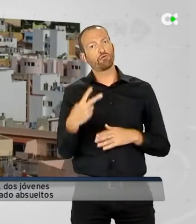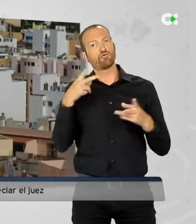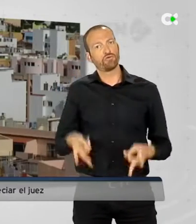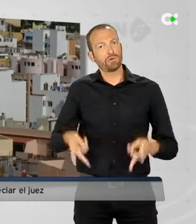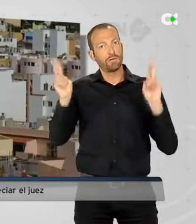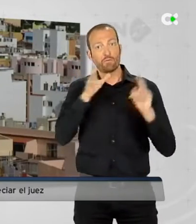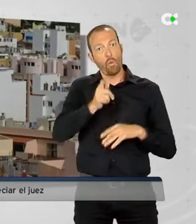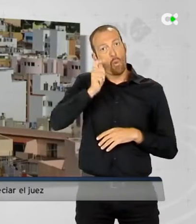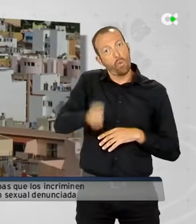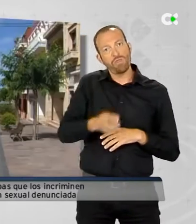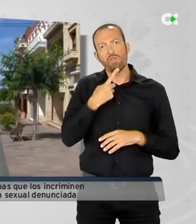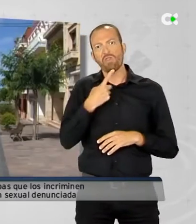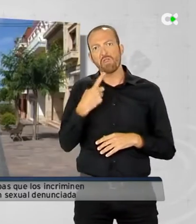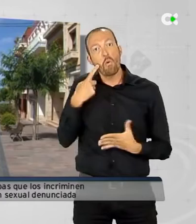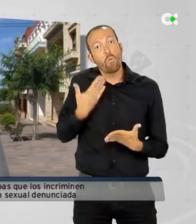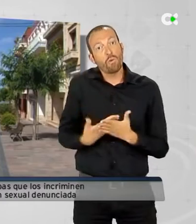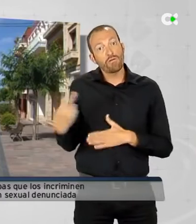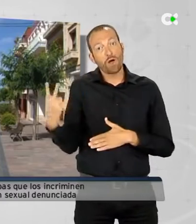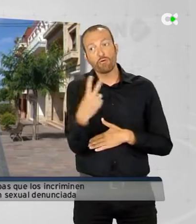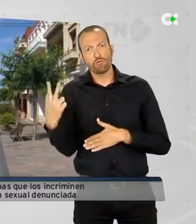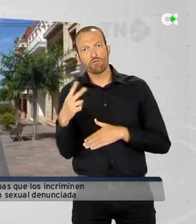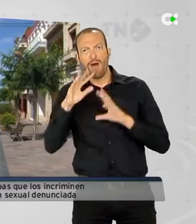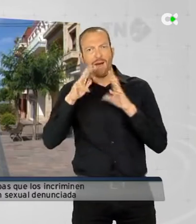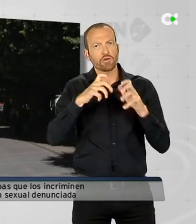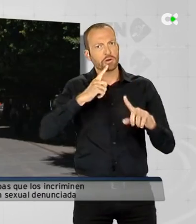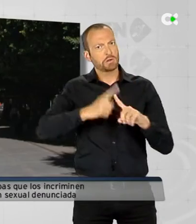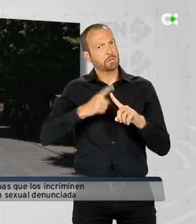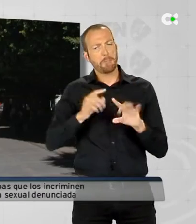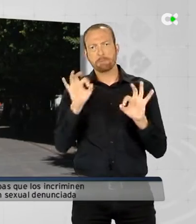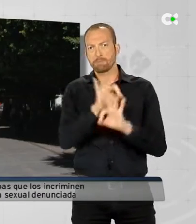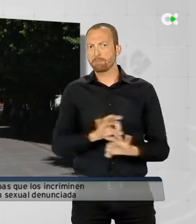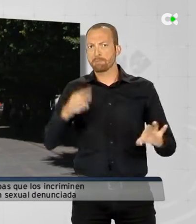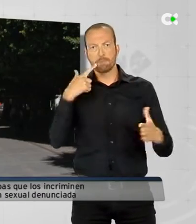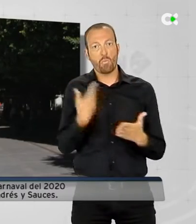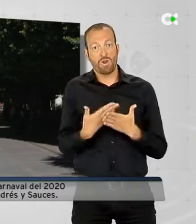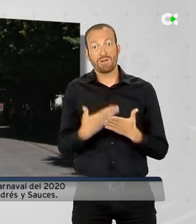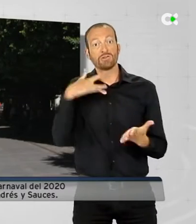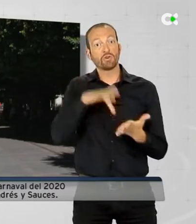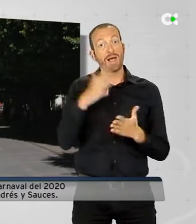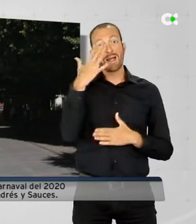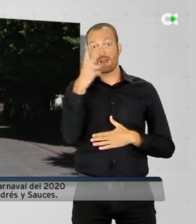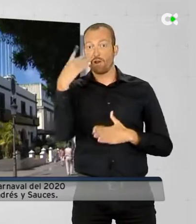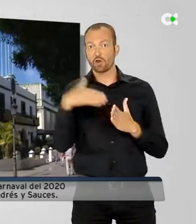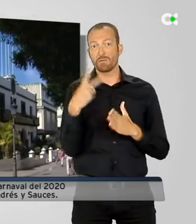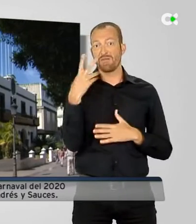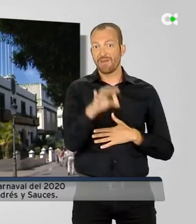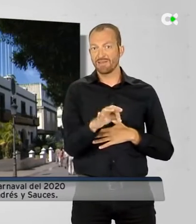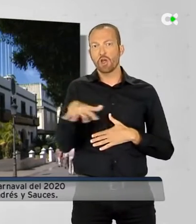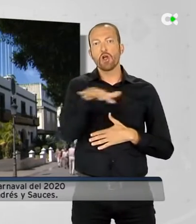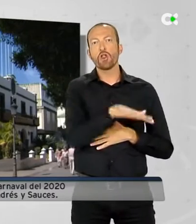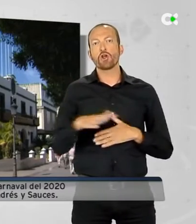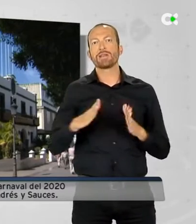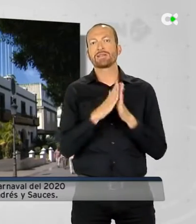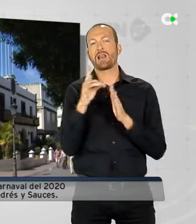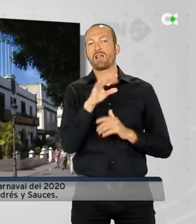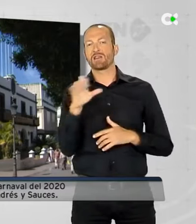al apreciar el juez que no hay pruebas que los incriminen en una agresión sexual denunciada durante el carnaval de 2020 en San Andrés